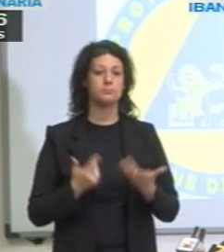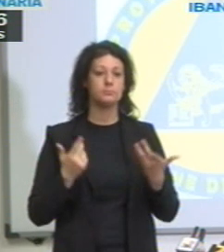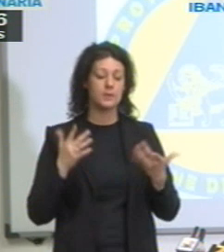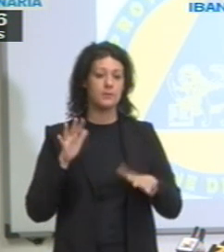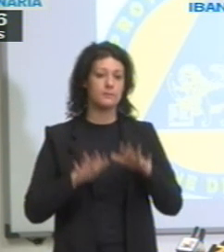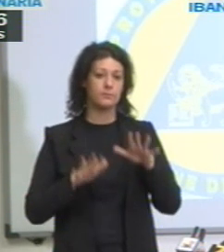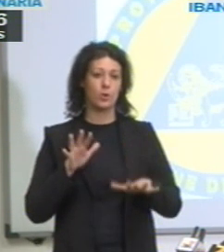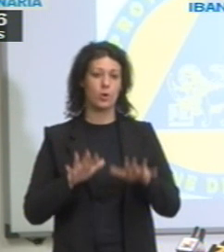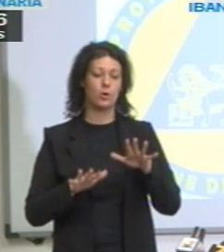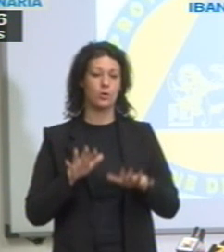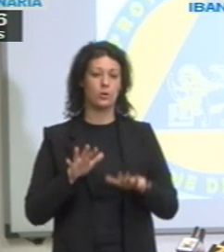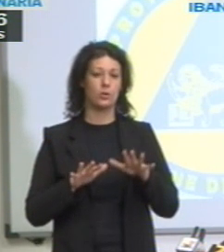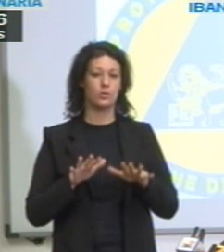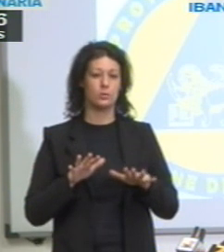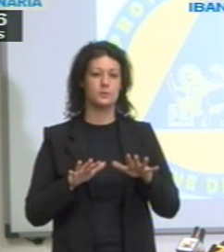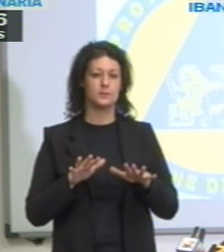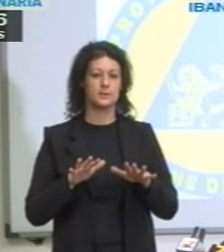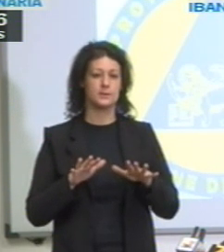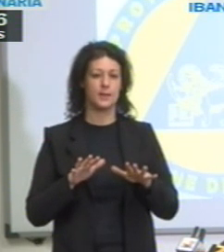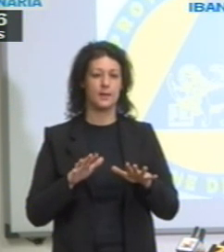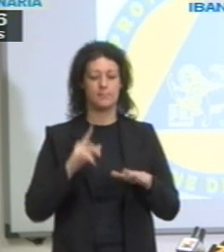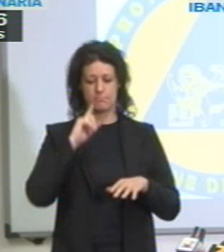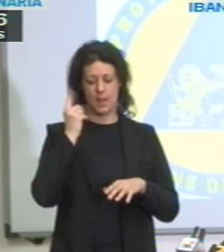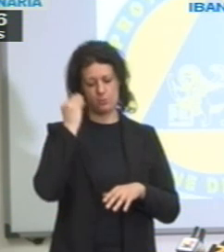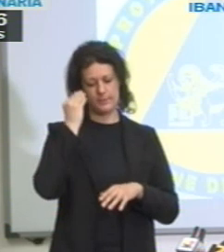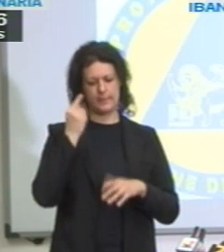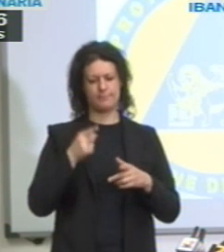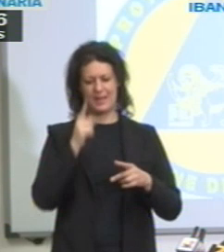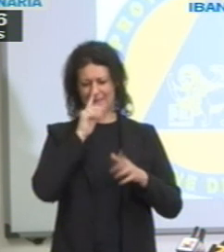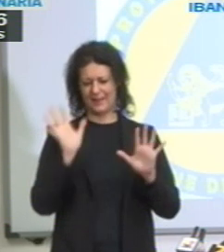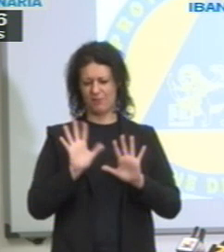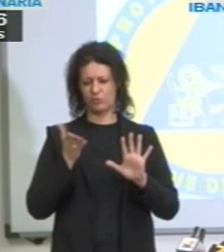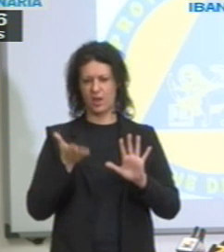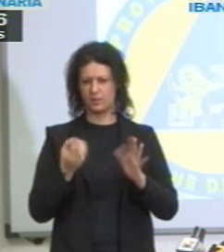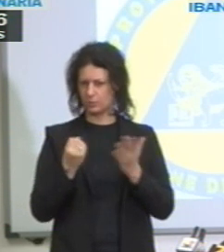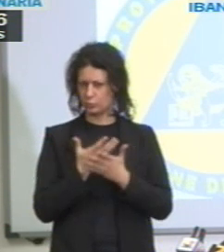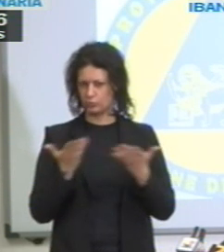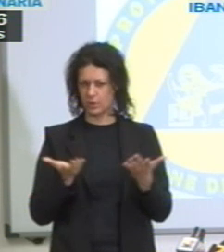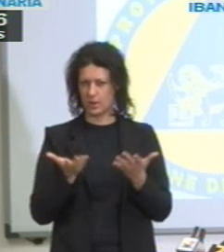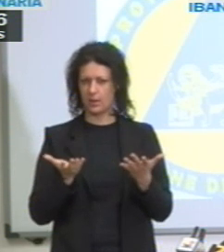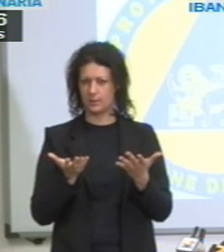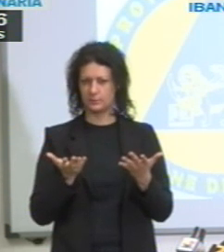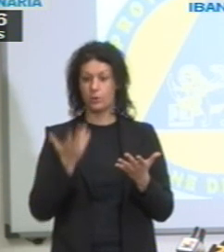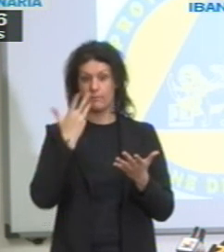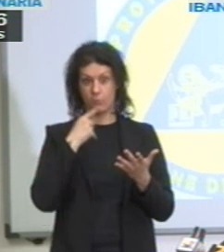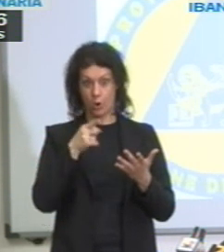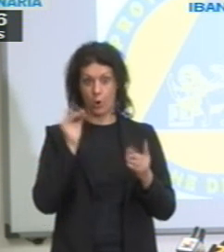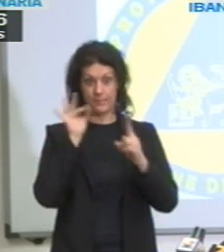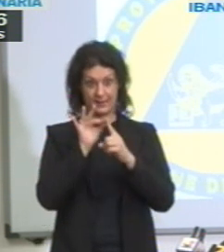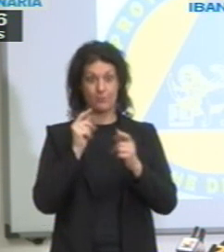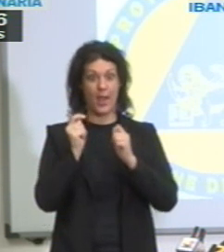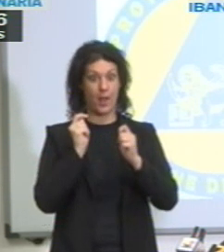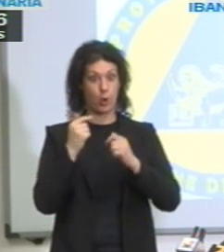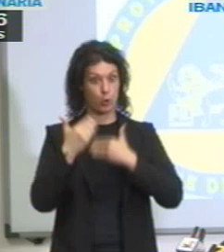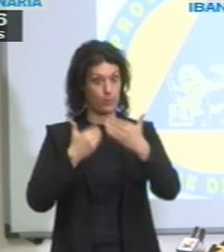di pensare cosa è stata questa tragedia, che cos'è questa tragedia, forse varrebbe la pena, se vogliamo far ripartire l'economia, anche avere un approccio un po'